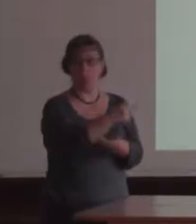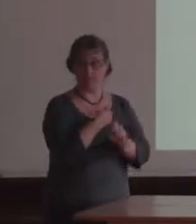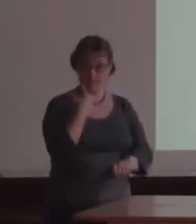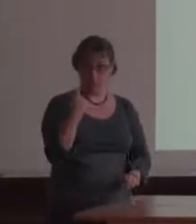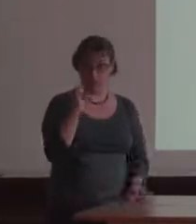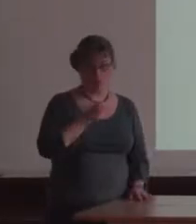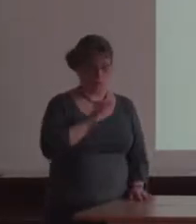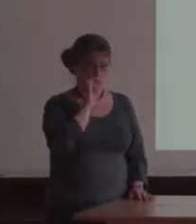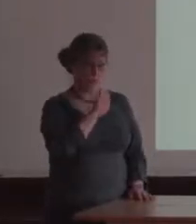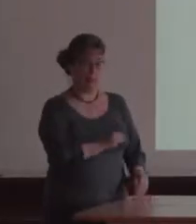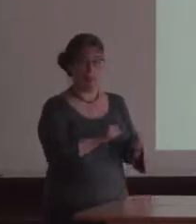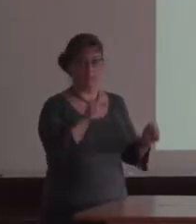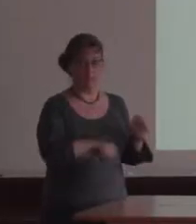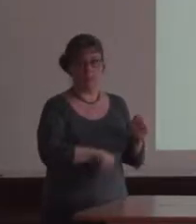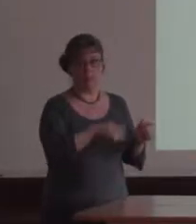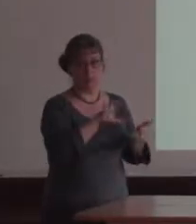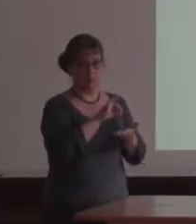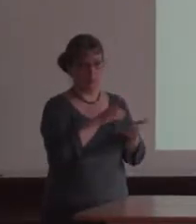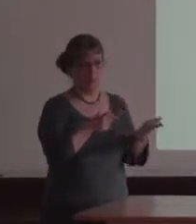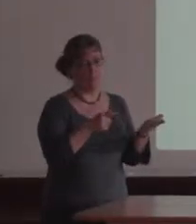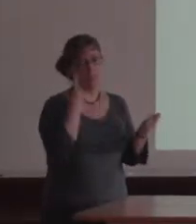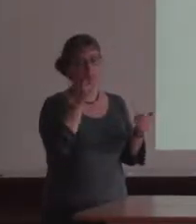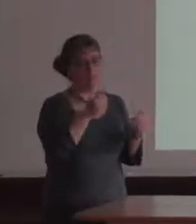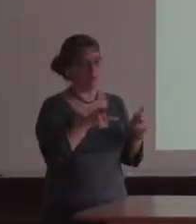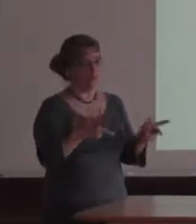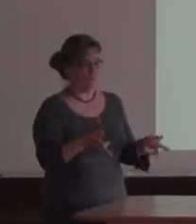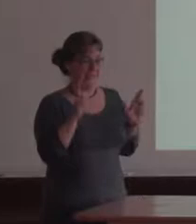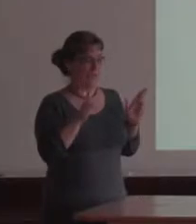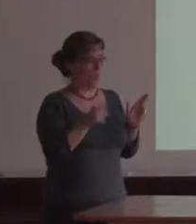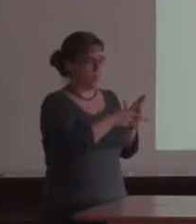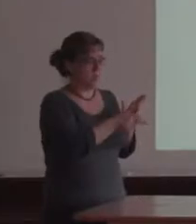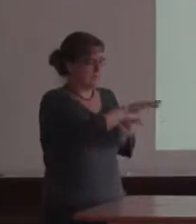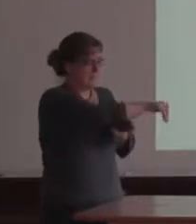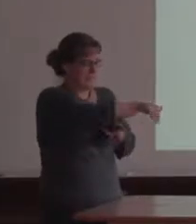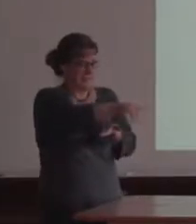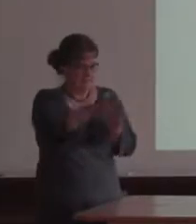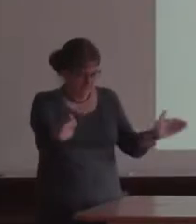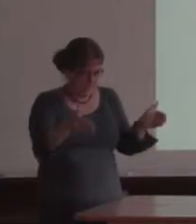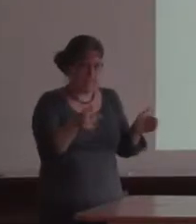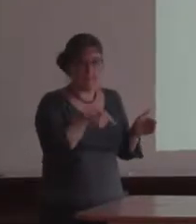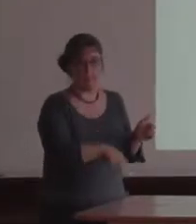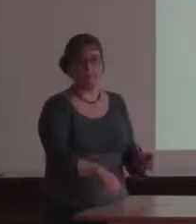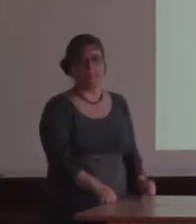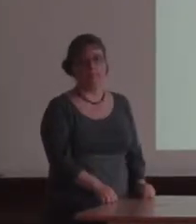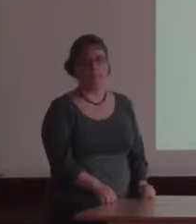peut-être d'itérer sur notre petite expression, notre sélection de tests, pour la débugger un petit peu